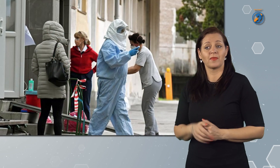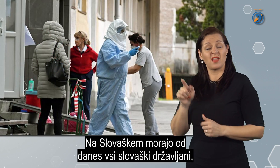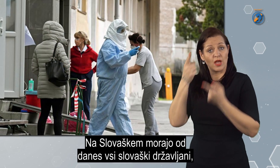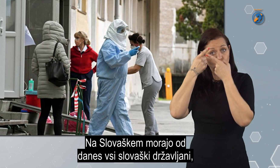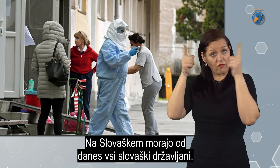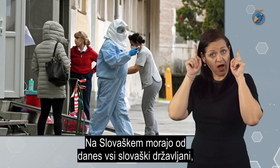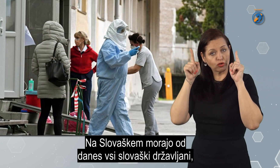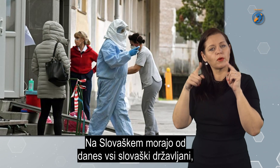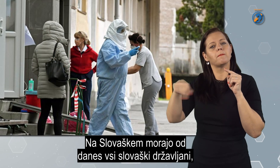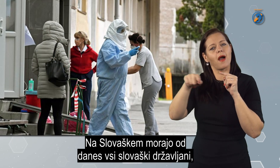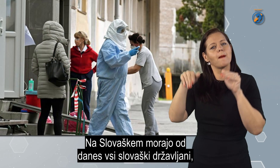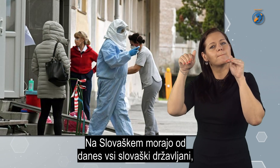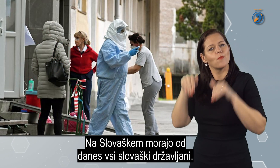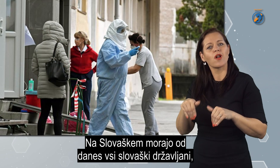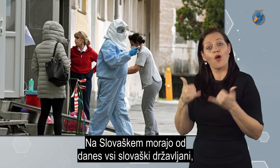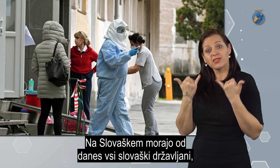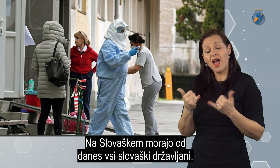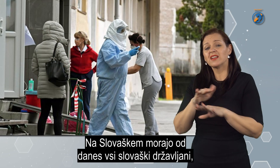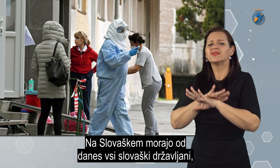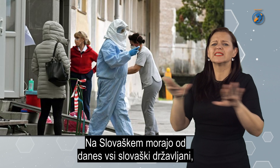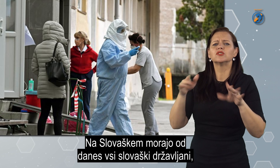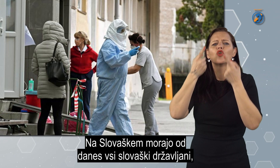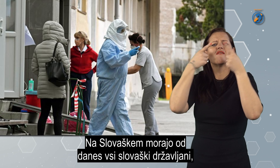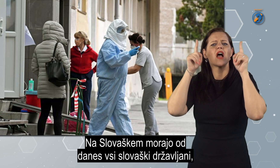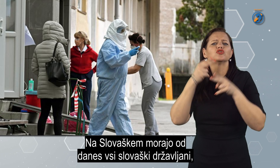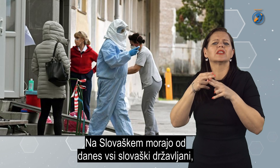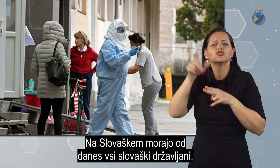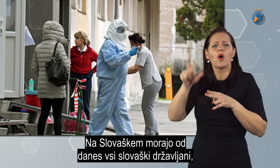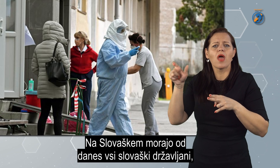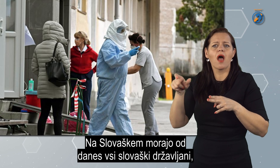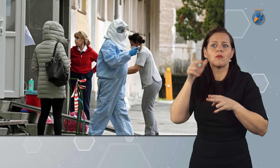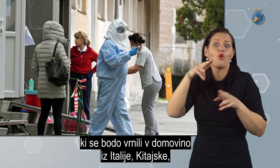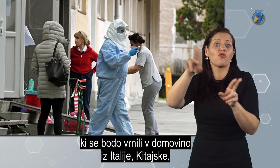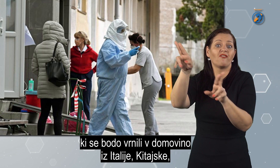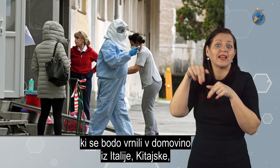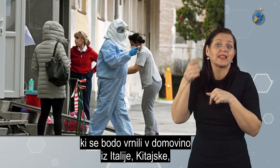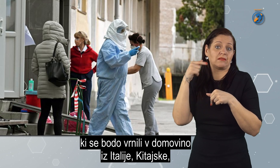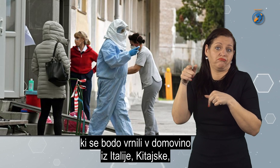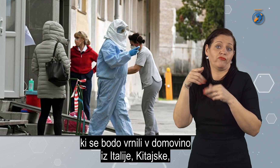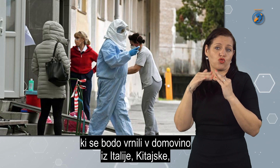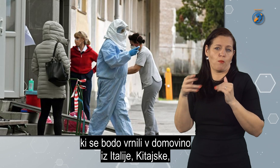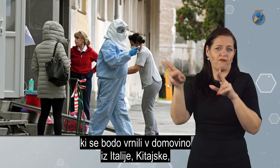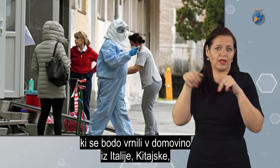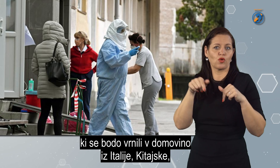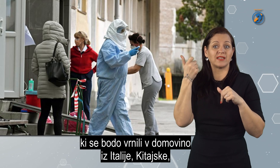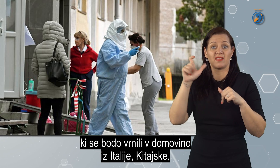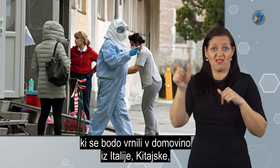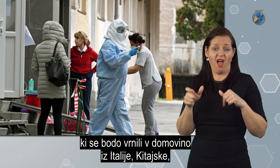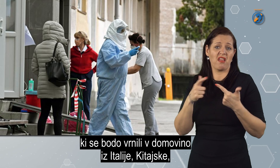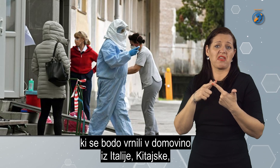Na Slovaškem morajo danes vsi slovaški državljani, ki se bodo vrnili v domovino iz Italije, Kitajske, Južne Koreje